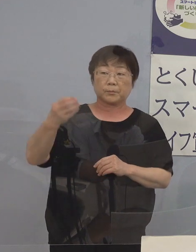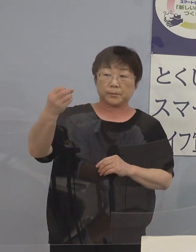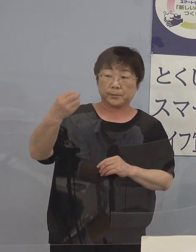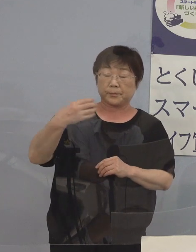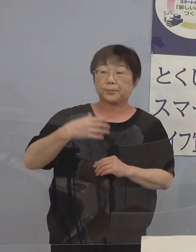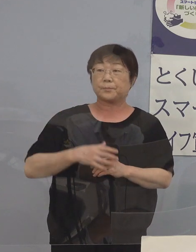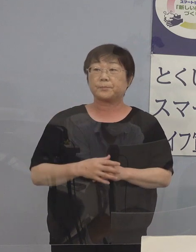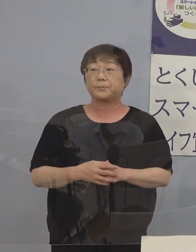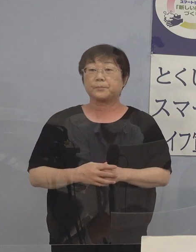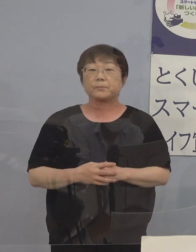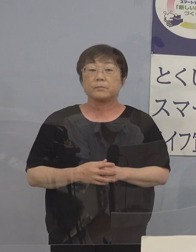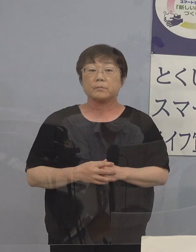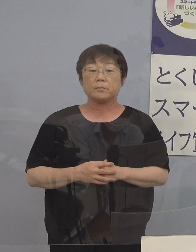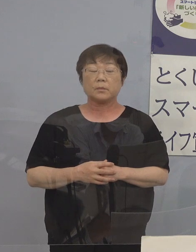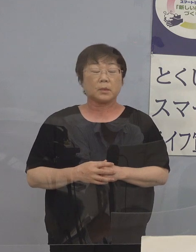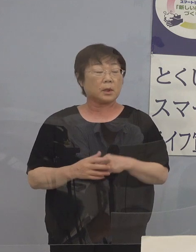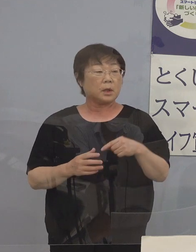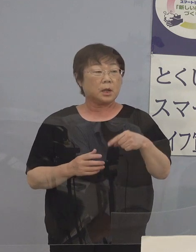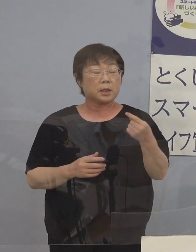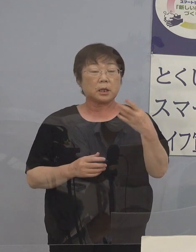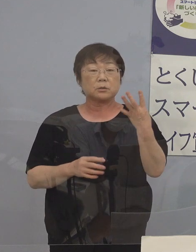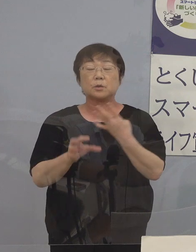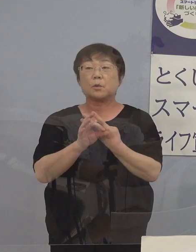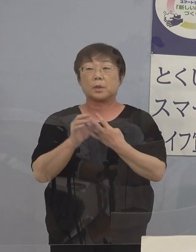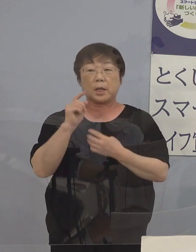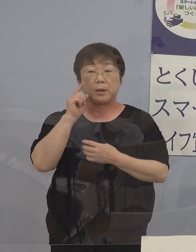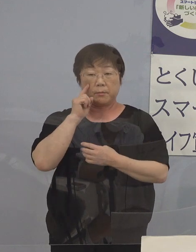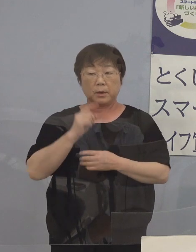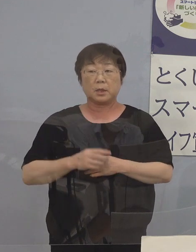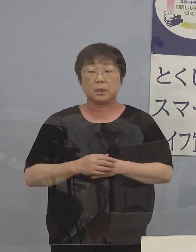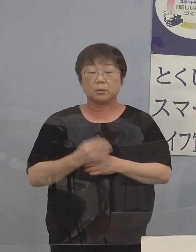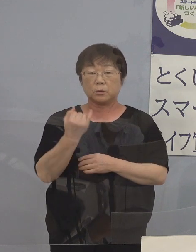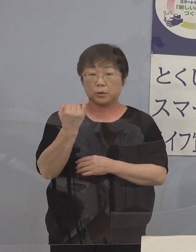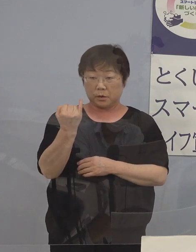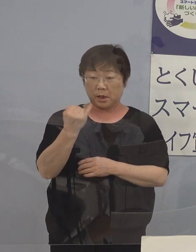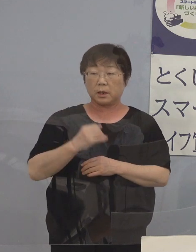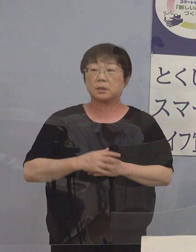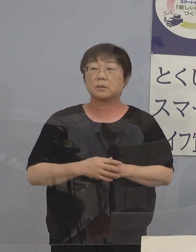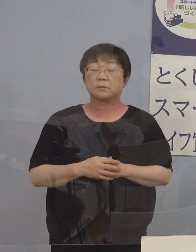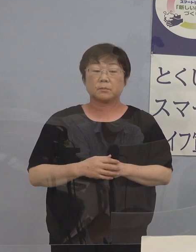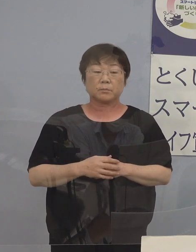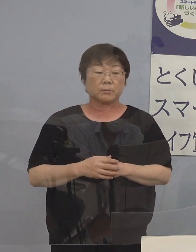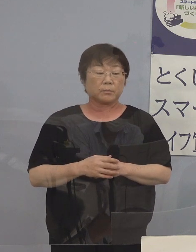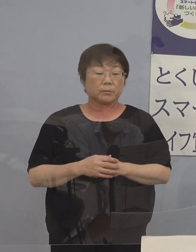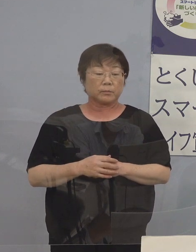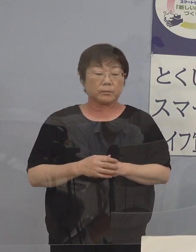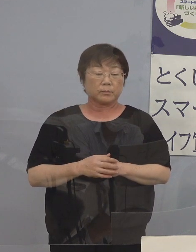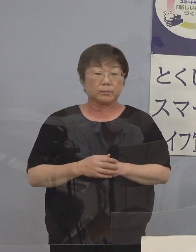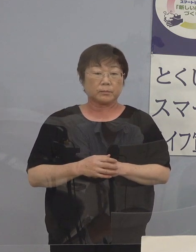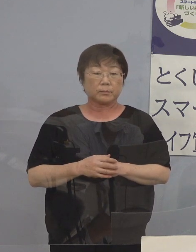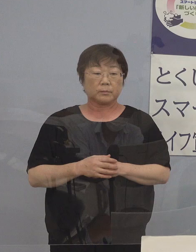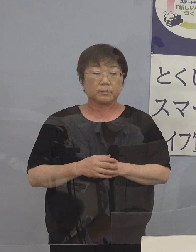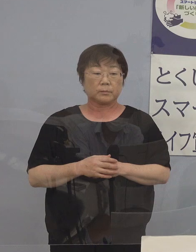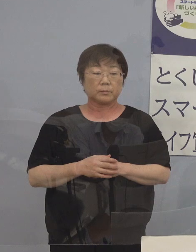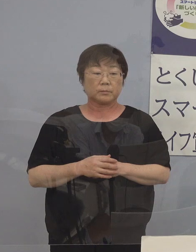どうぞ。 104例目の、女性に関してなんですけれども、この方はその16